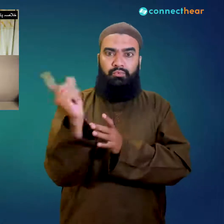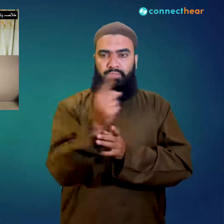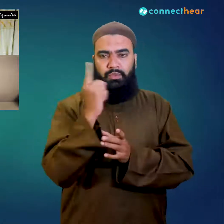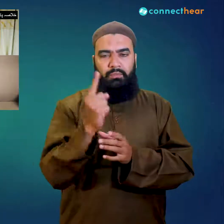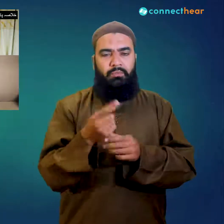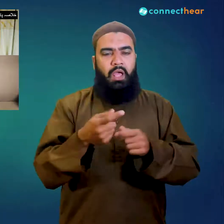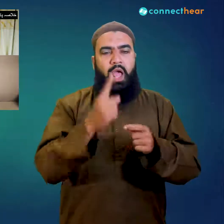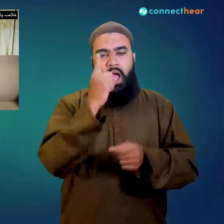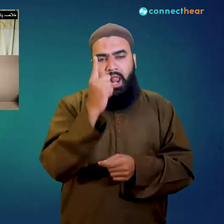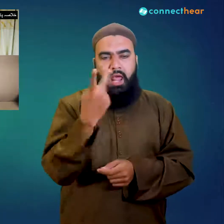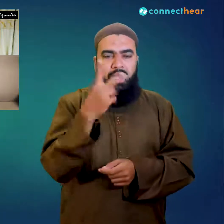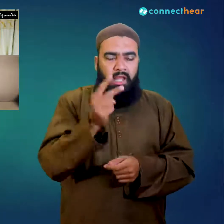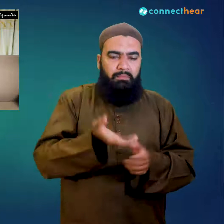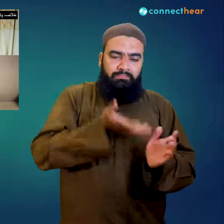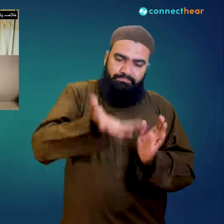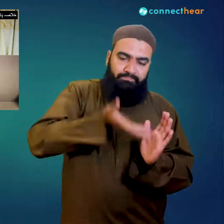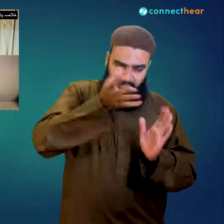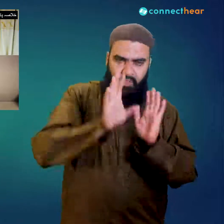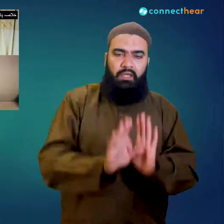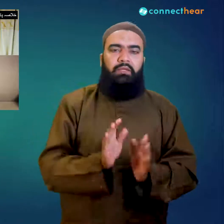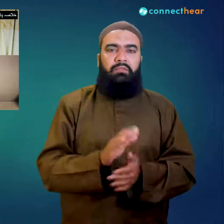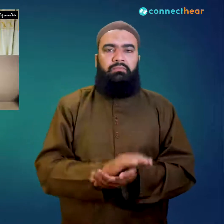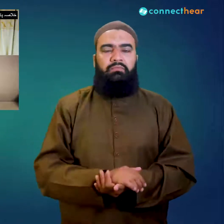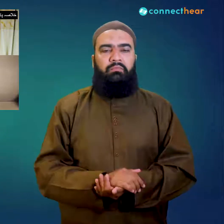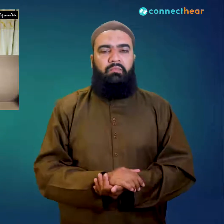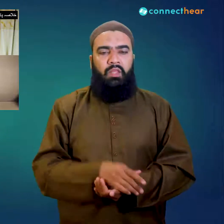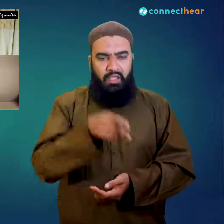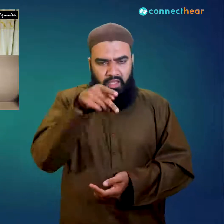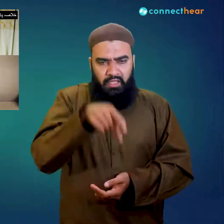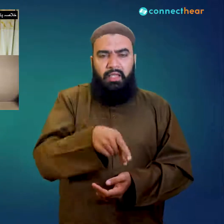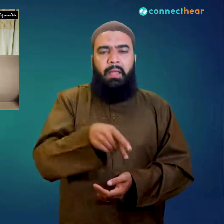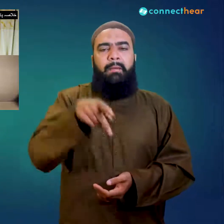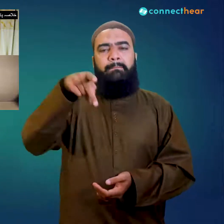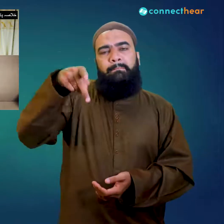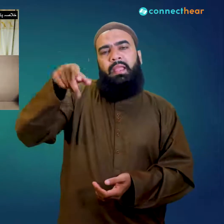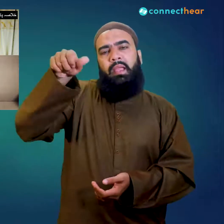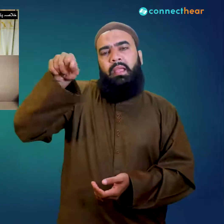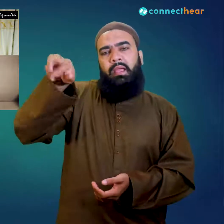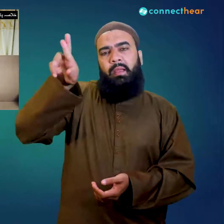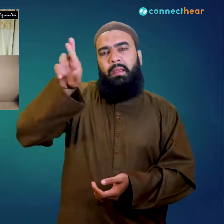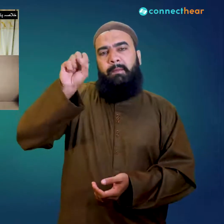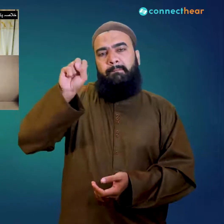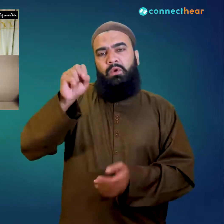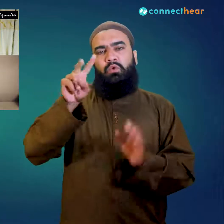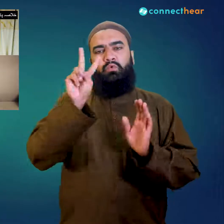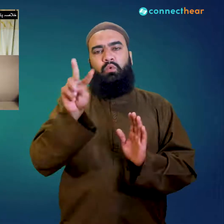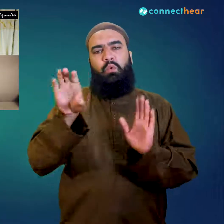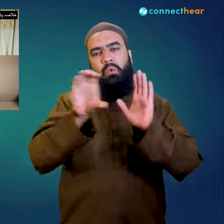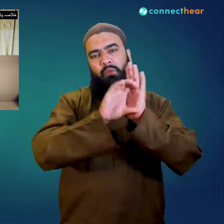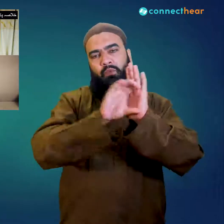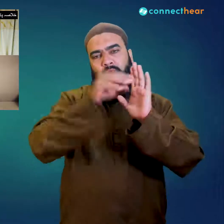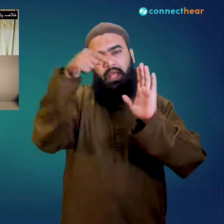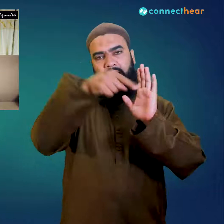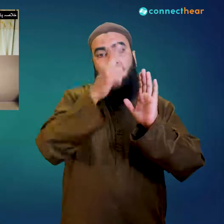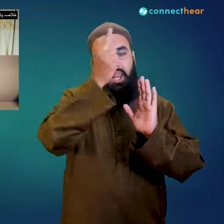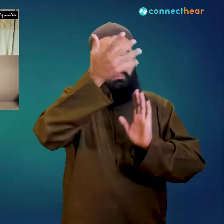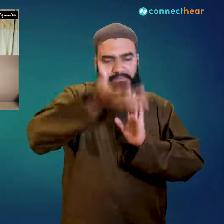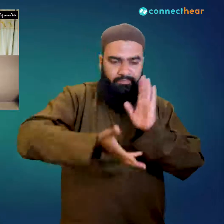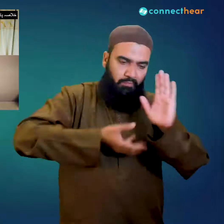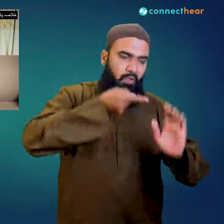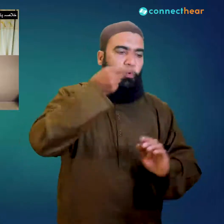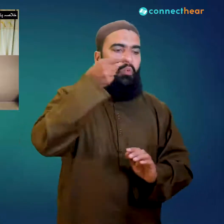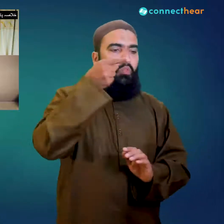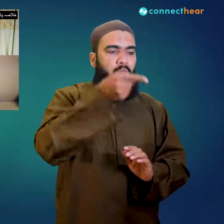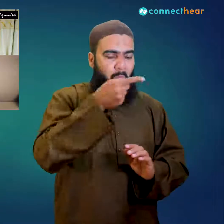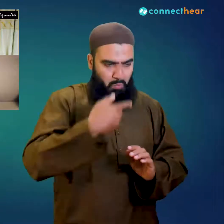پارہ نمبر 2 میں فَاذْكُرُونِي أَذْكُرْكُمْ، تم مجھے یاد کرو میں تمہیں یاد کروں گا۔